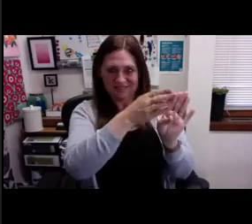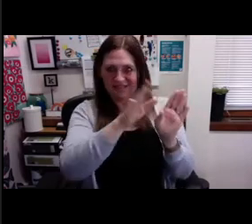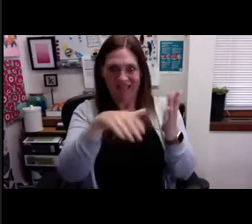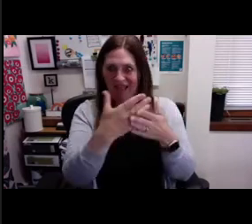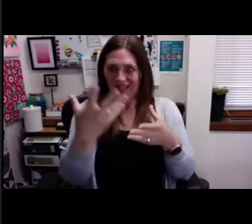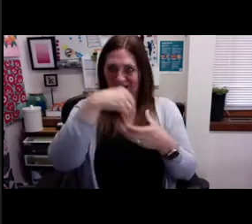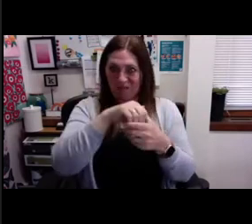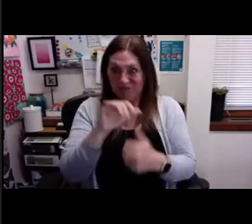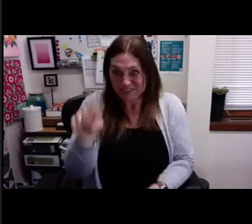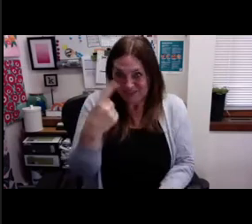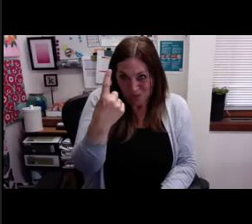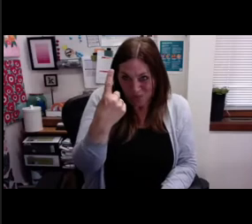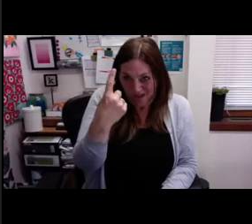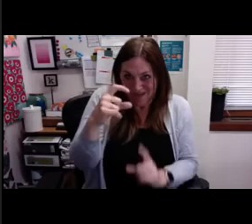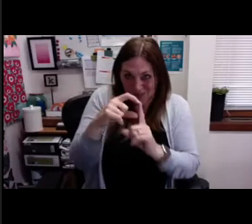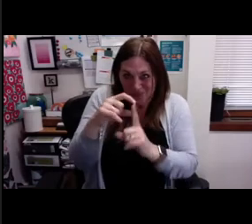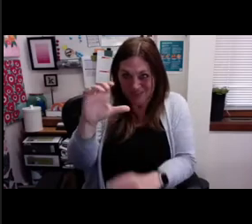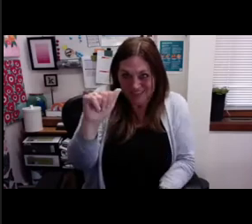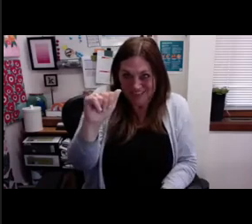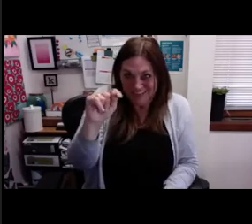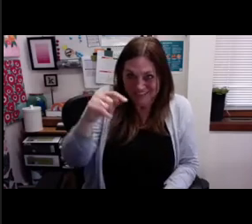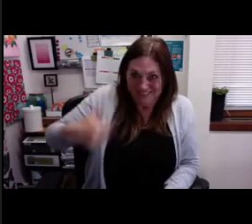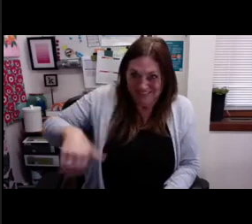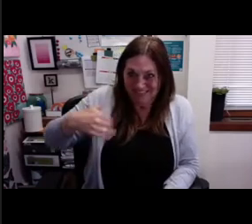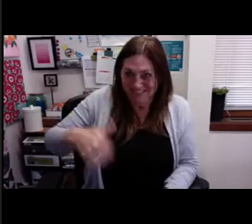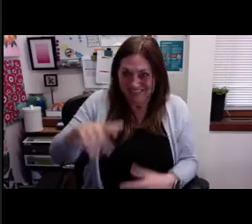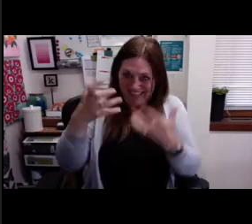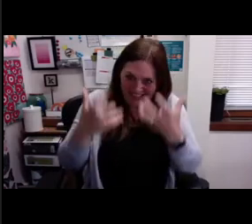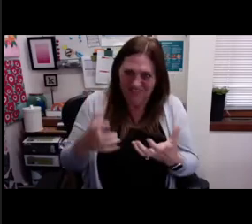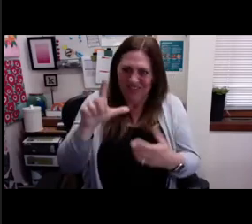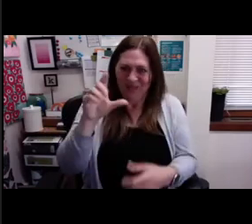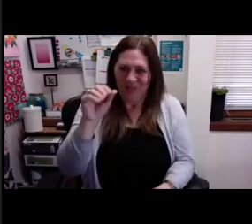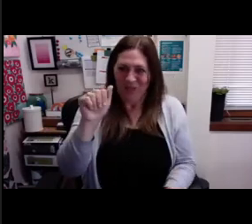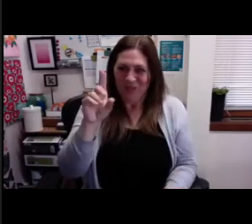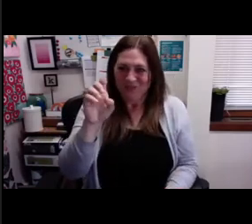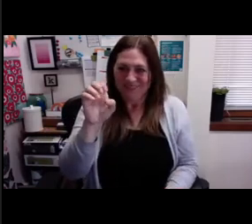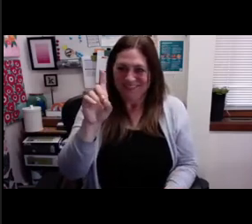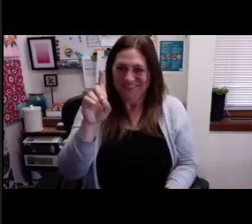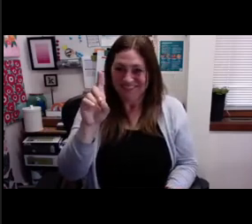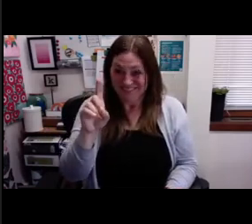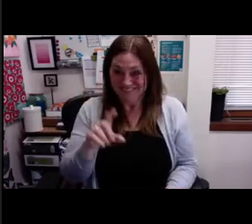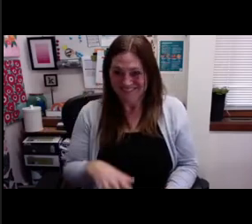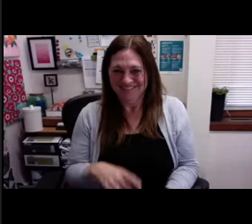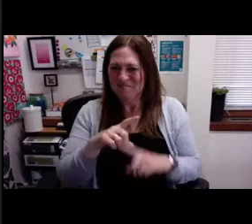Por favor, excusen el intérprete, el ritmo y todo eso en solo una palabra, cat.